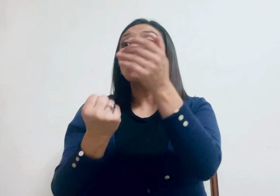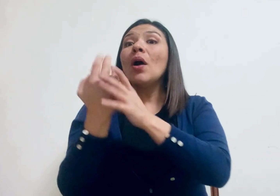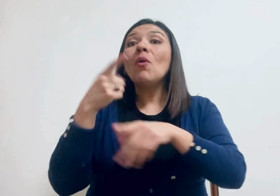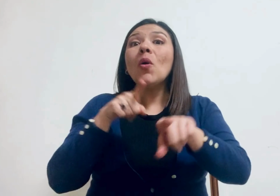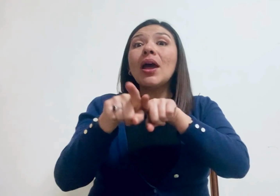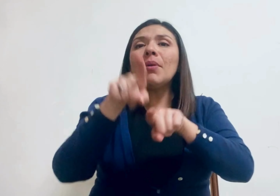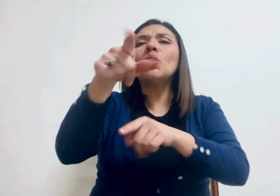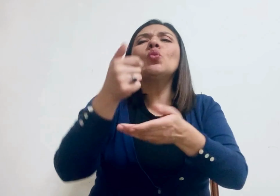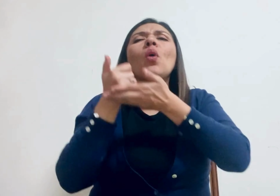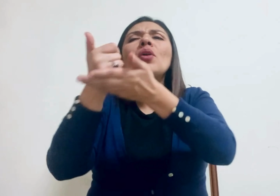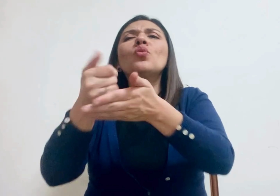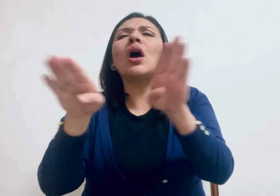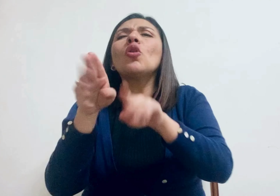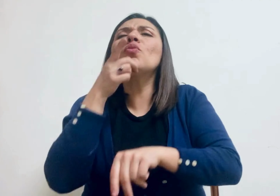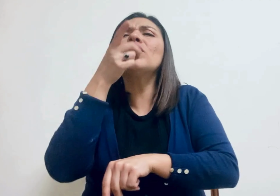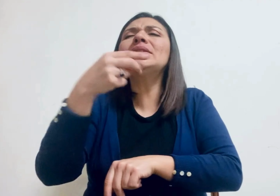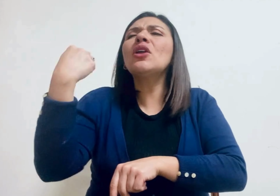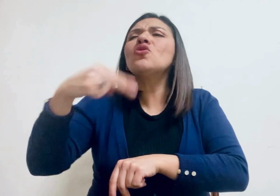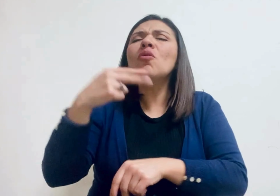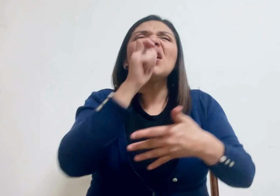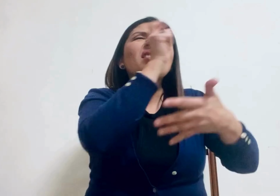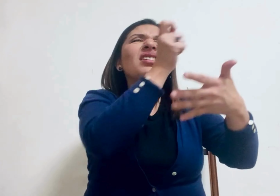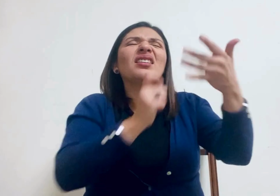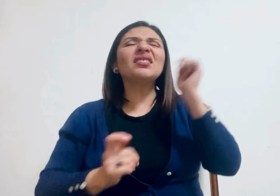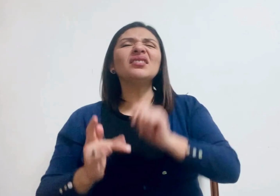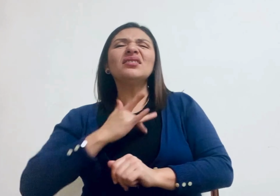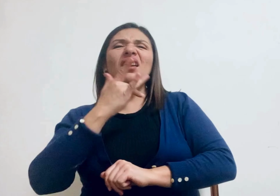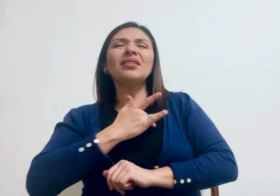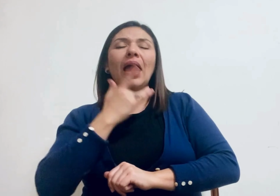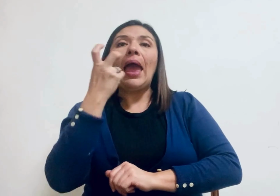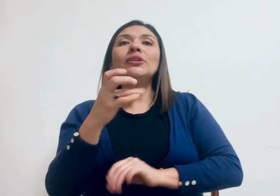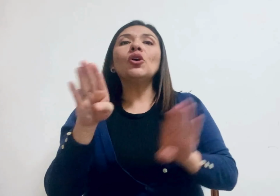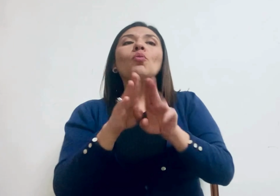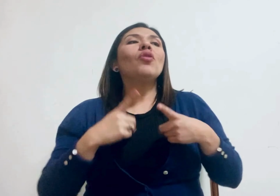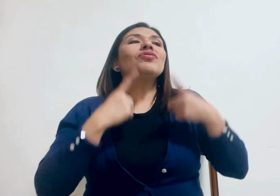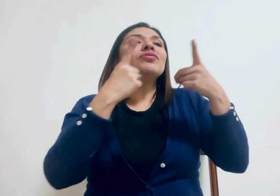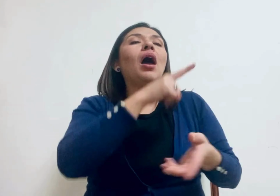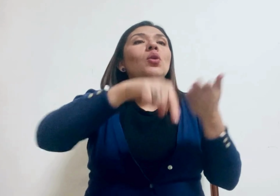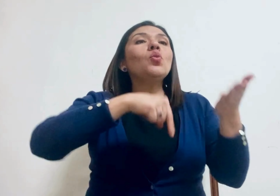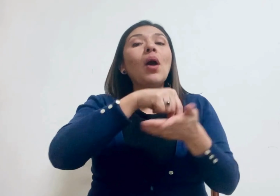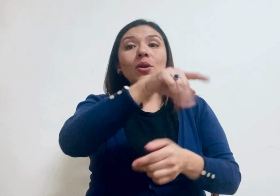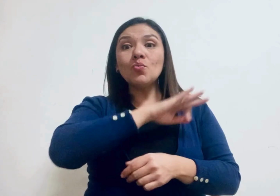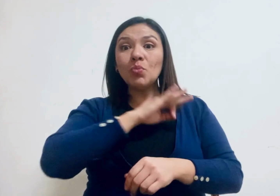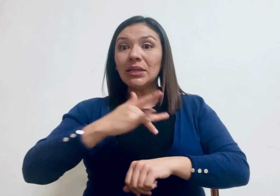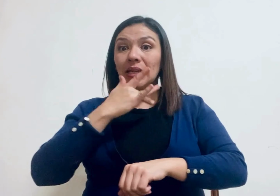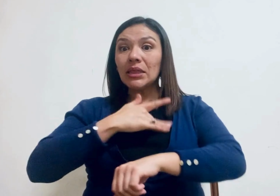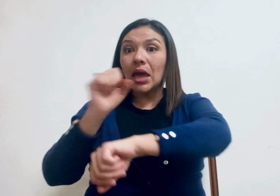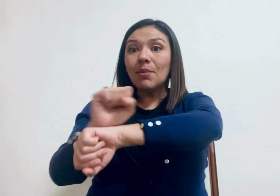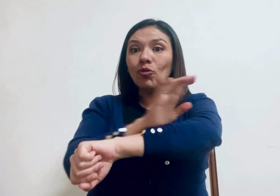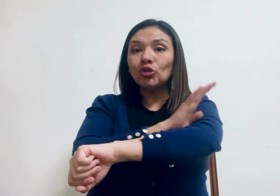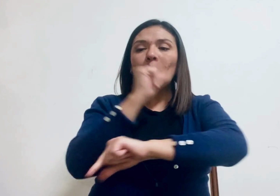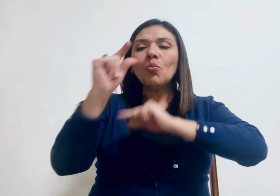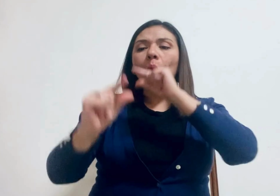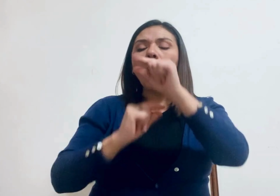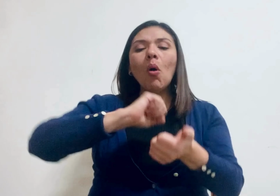de su hermanita. Ayúdala a traducir y a nombrar eso, porque eso va a ser como darle este espacio y este lugar para que la emoción pueda irse